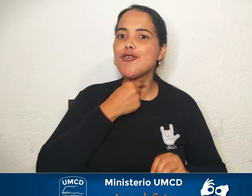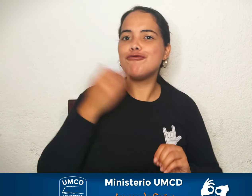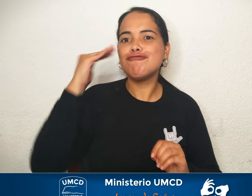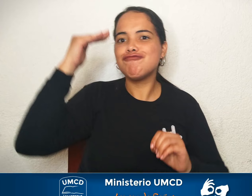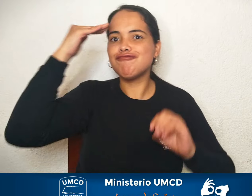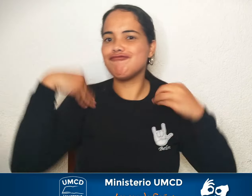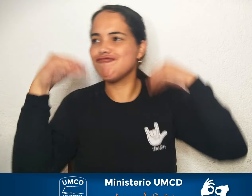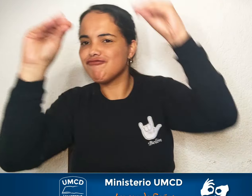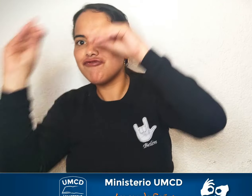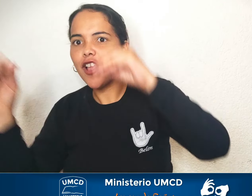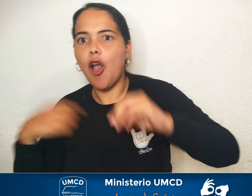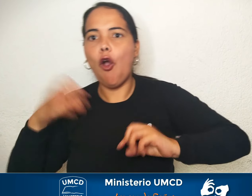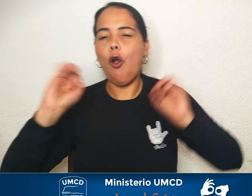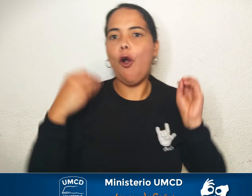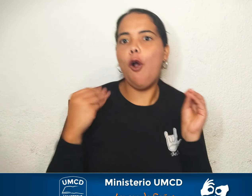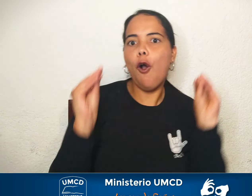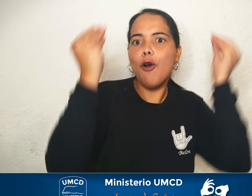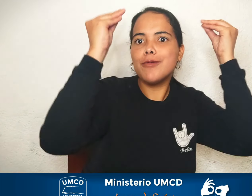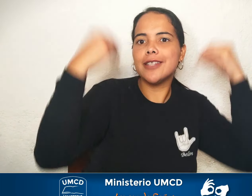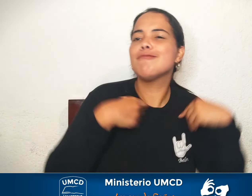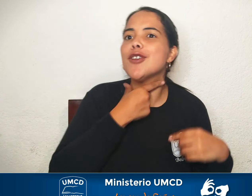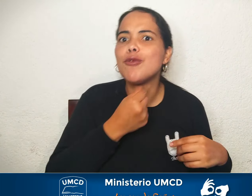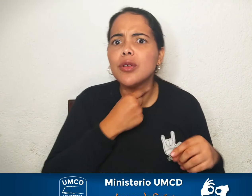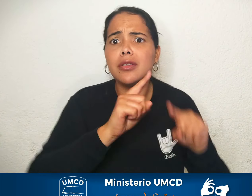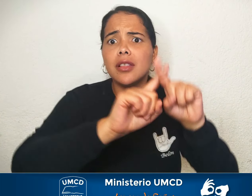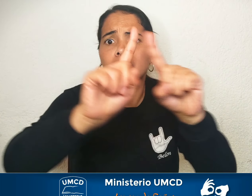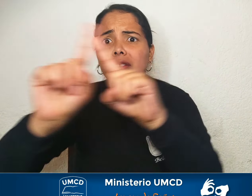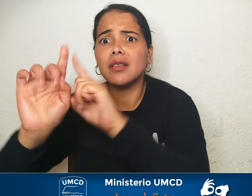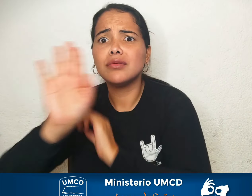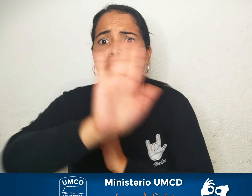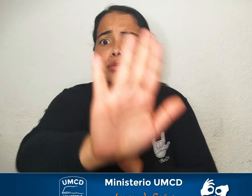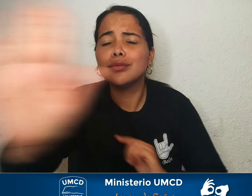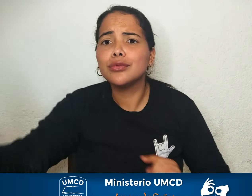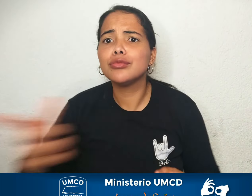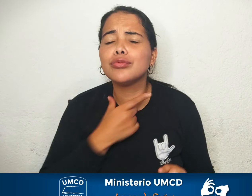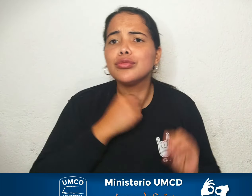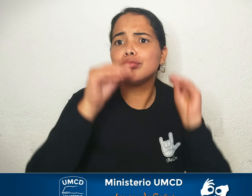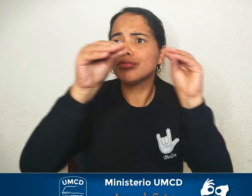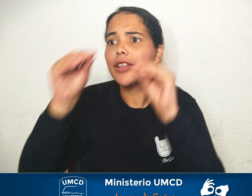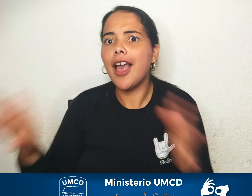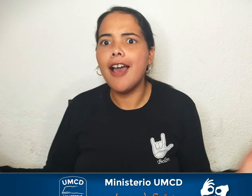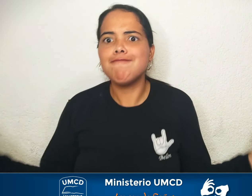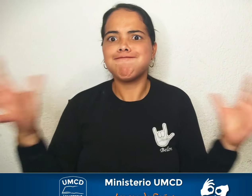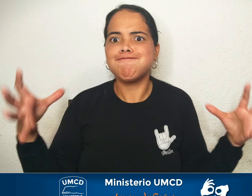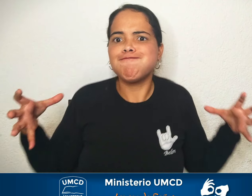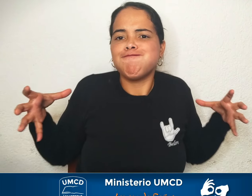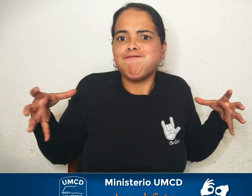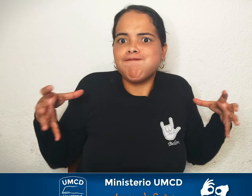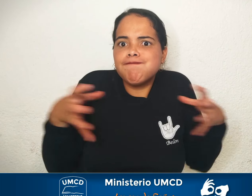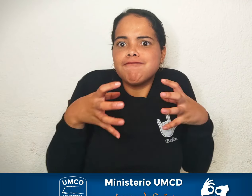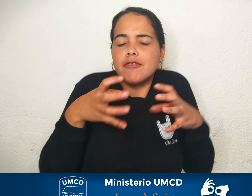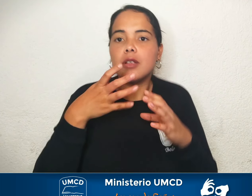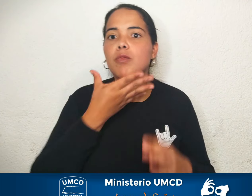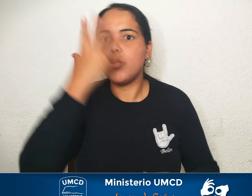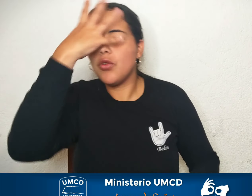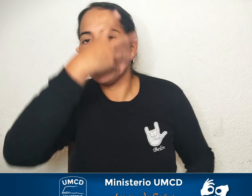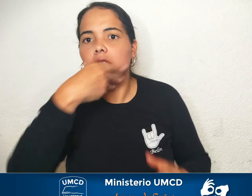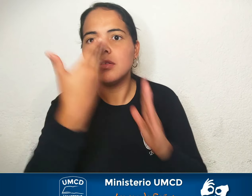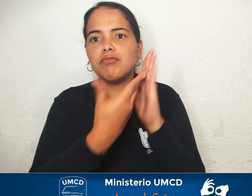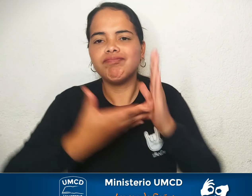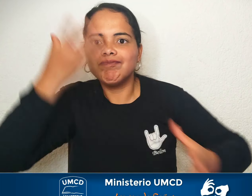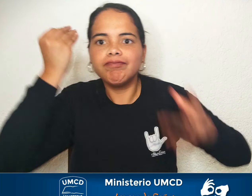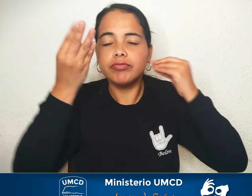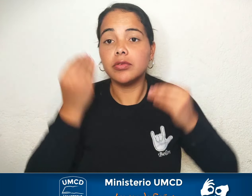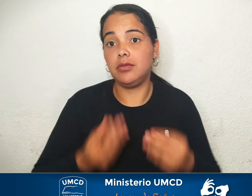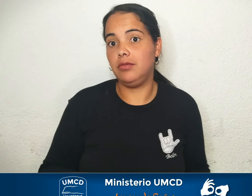cuerpo, ajustando la vida de cada creyente. El propósito, llevarlos a crecer a la imagen del Señor